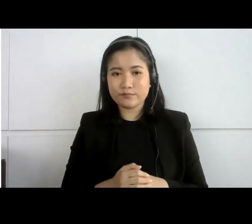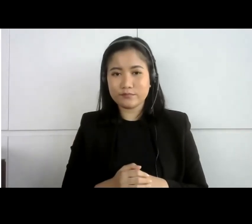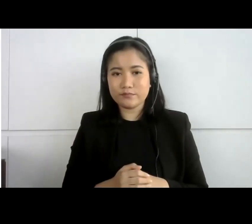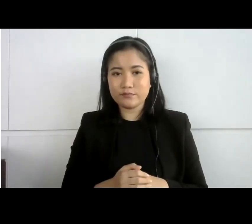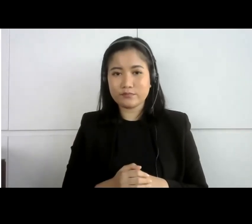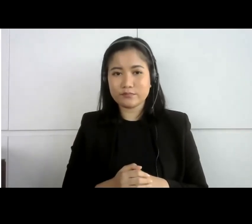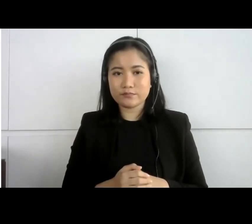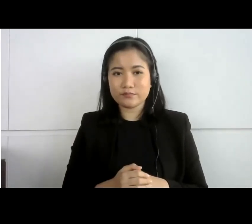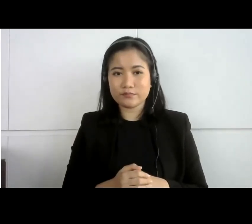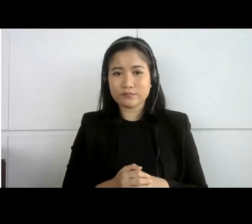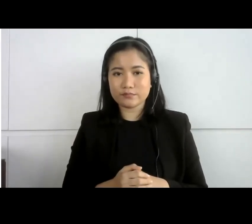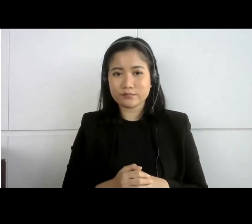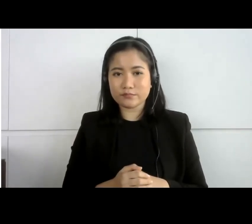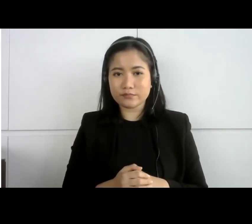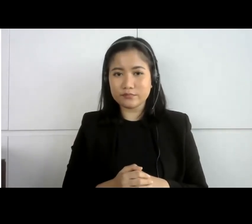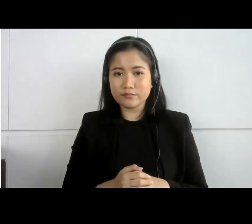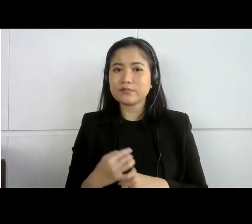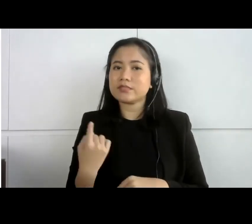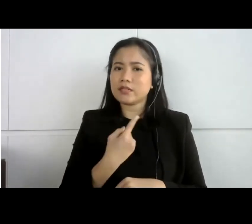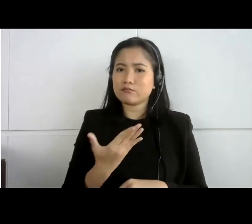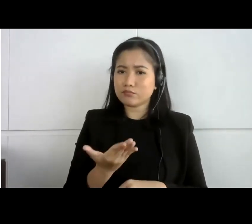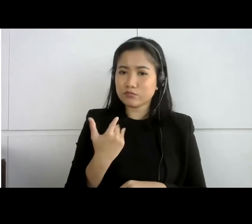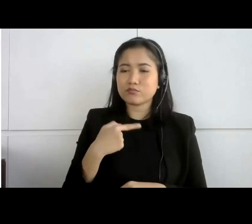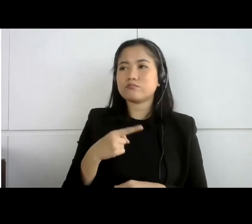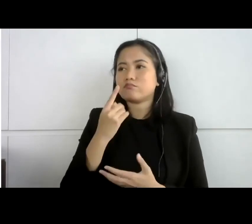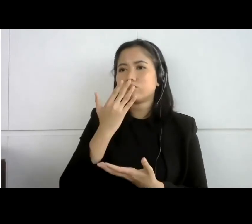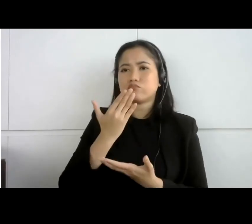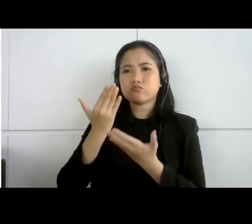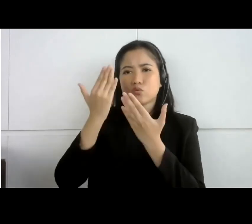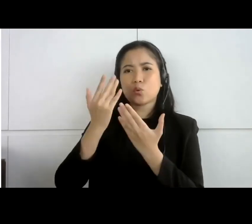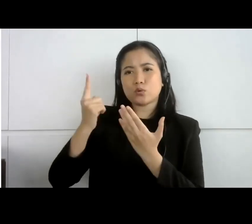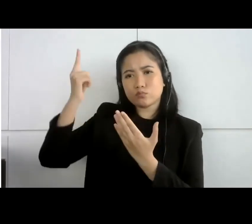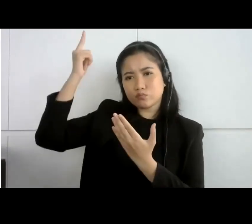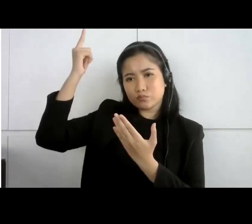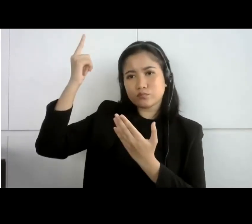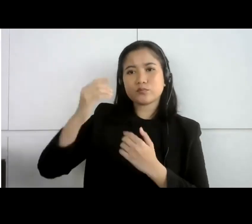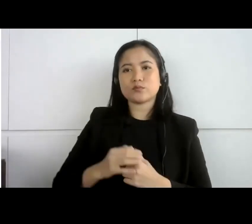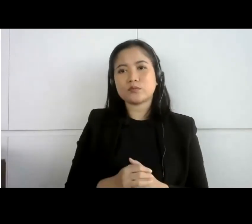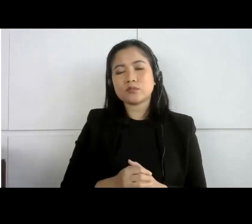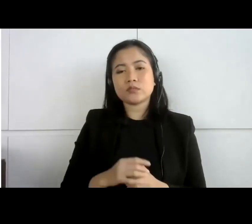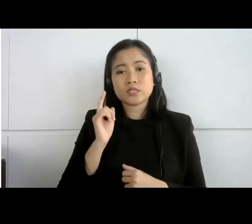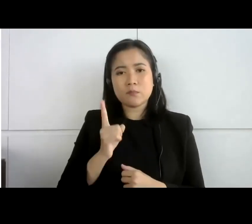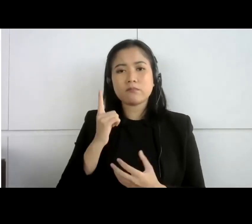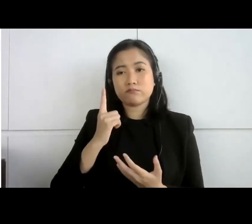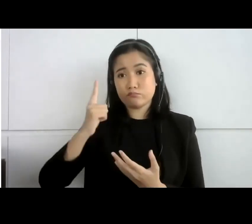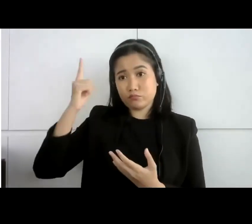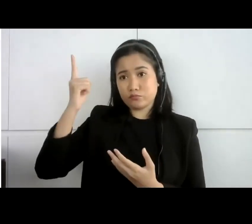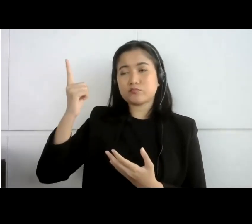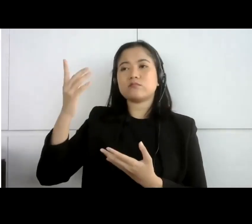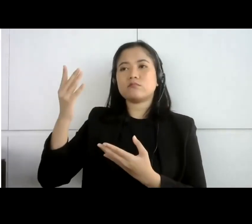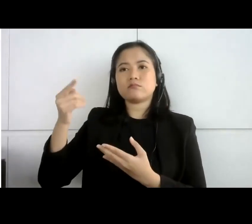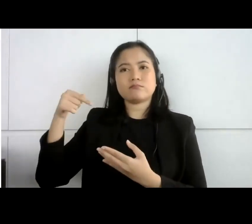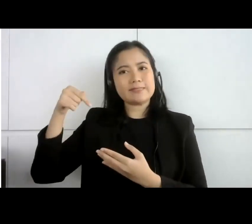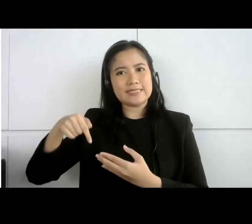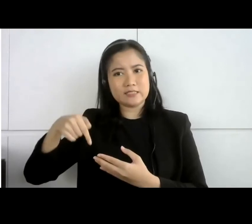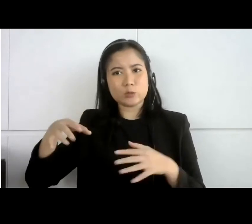Pada tempat yang pertama, saya mengajak kita semua untuk menaikkan puji dan syukur ke hadapan hadirat Tuhan, karena atas perkenanannya kita boleh